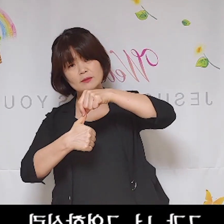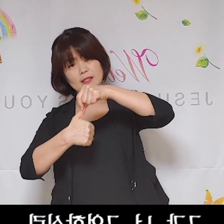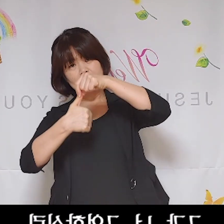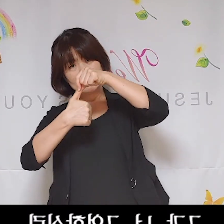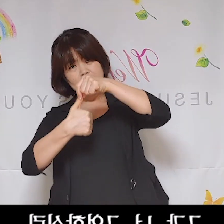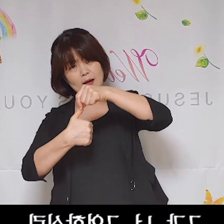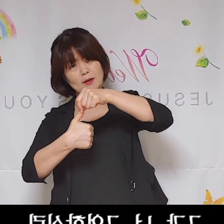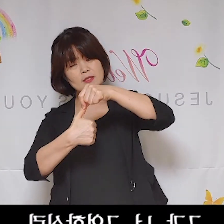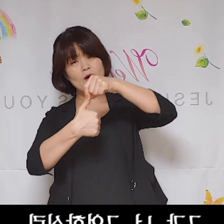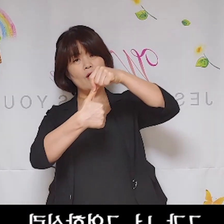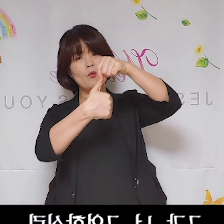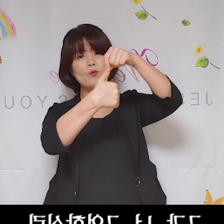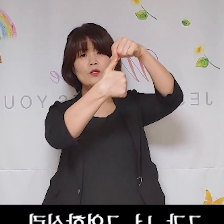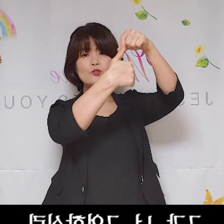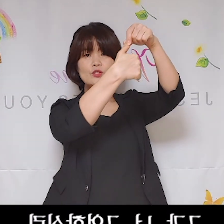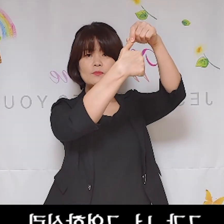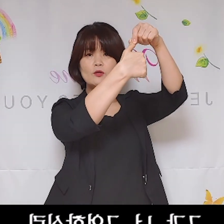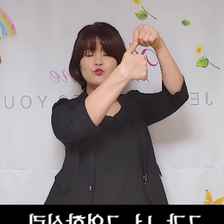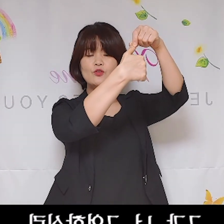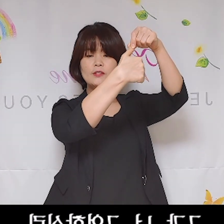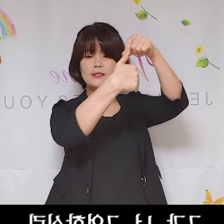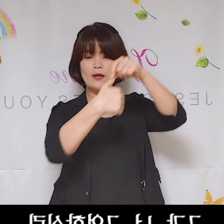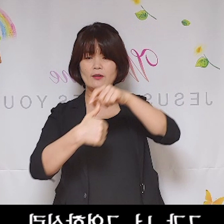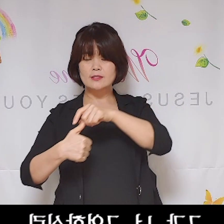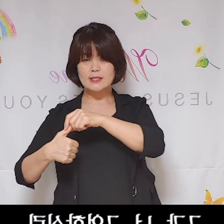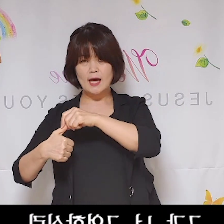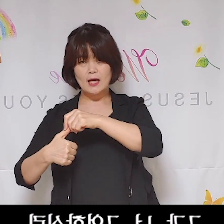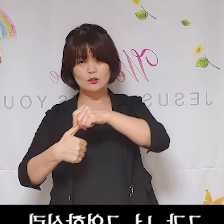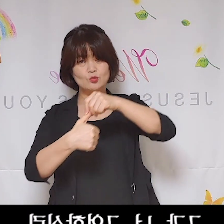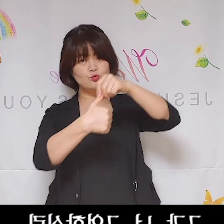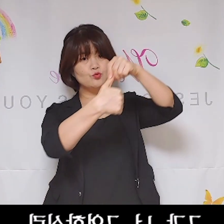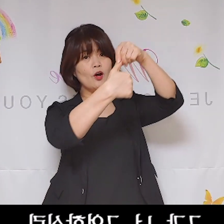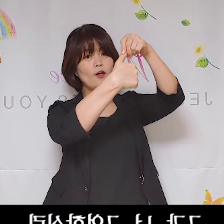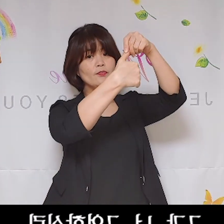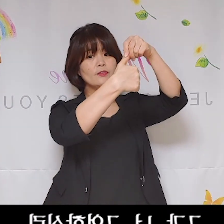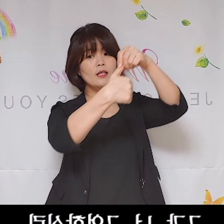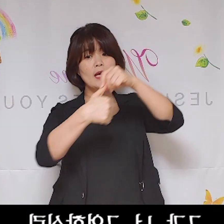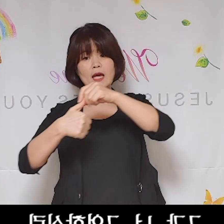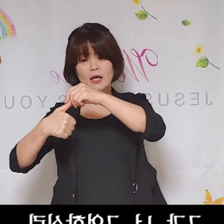사람을 잡아서 올려주시면 구원이 돼요. 자, 구원.